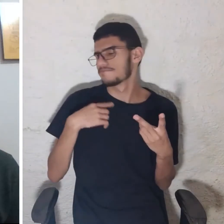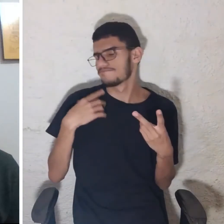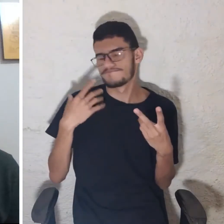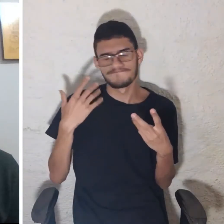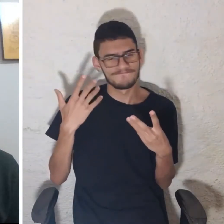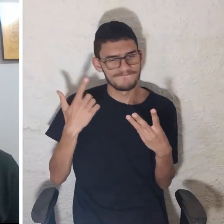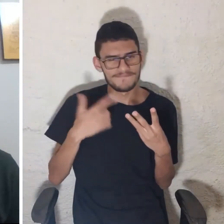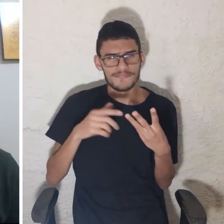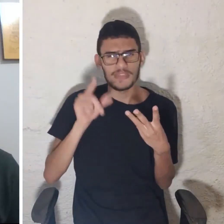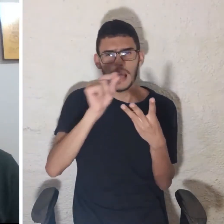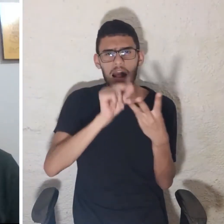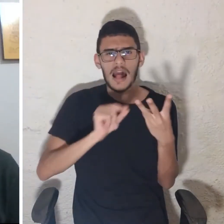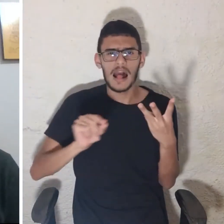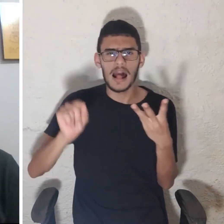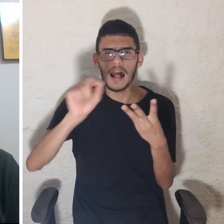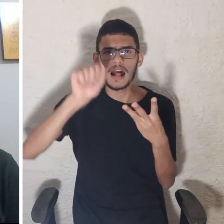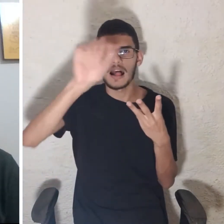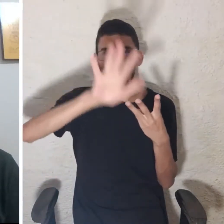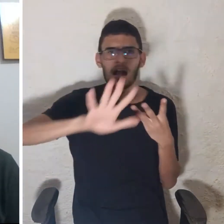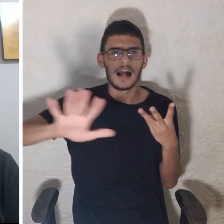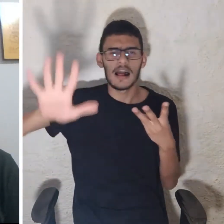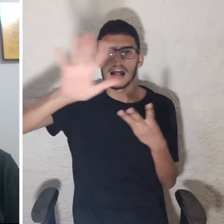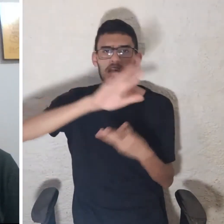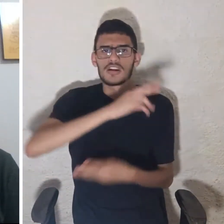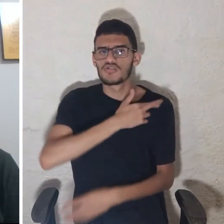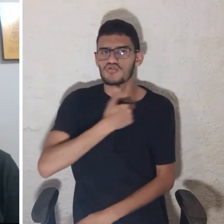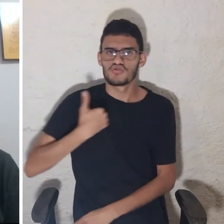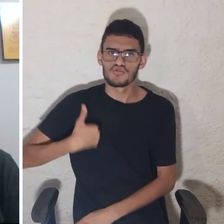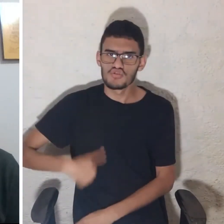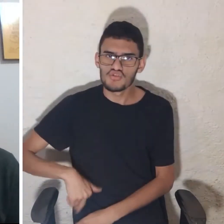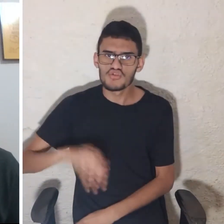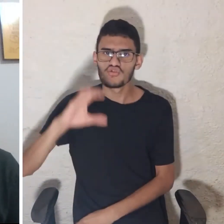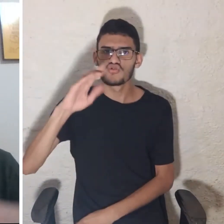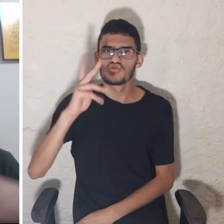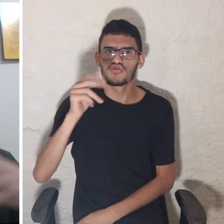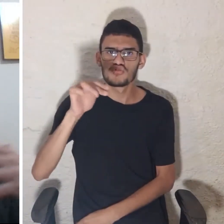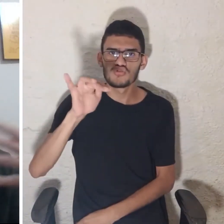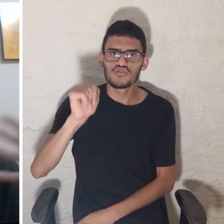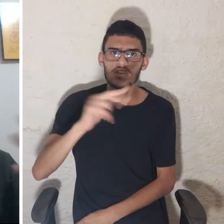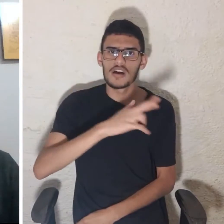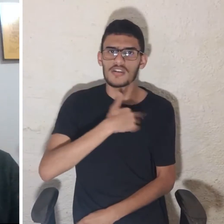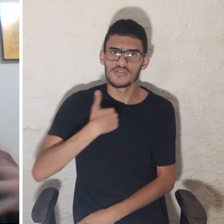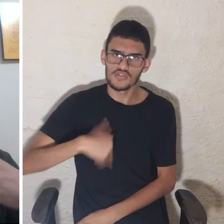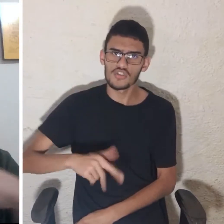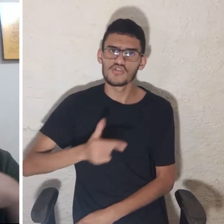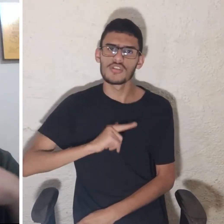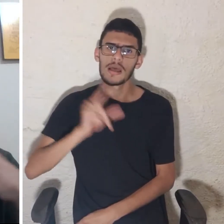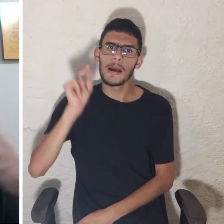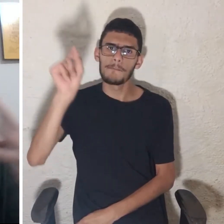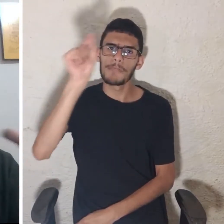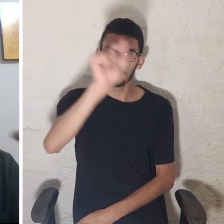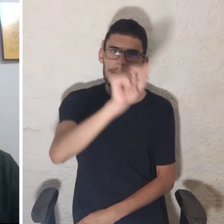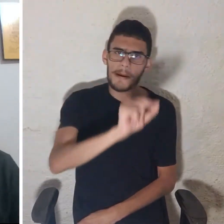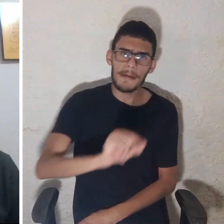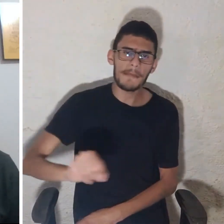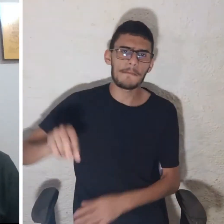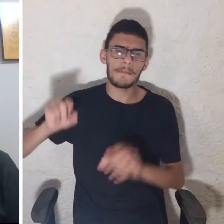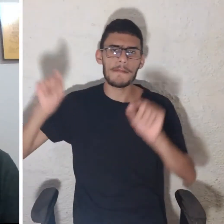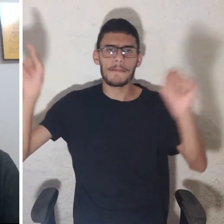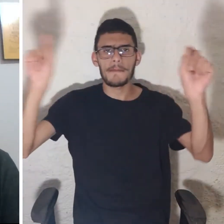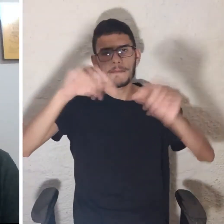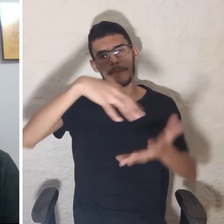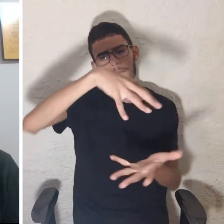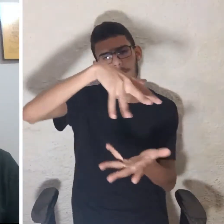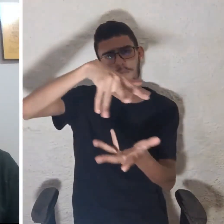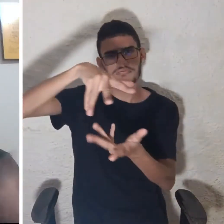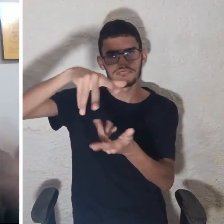tinha colônias por outros lugares da Ásia, na China, por exemplo. Então Portugal, né, tinha um império, né, governava diversos